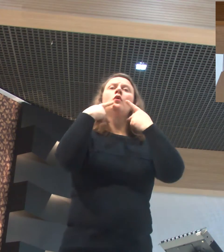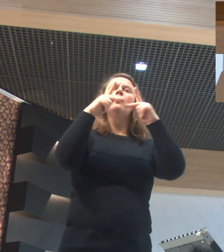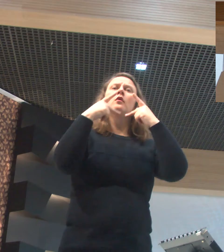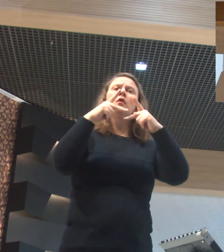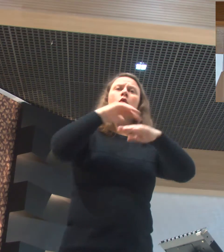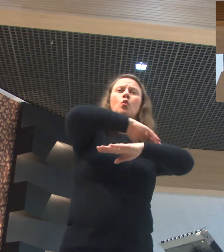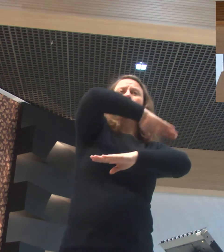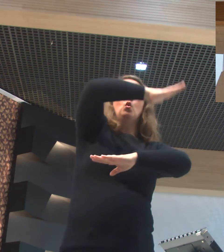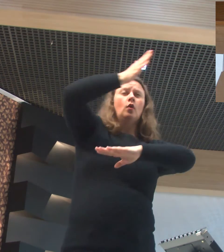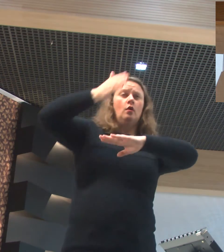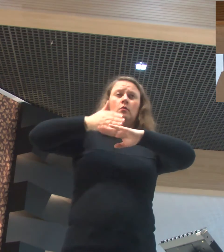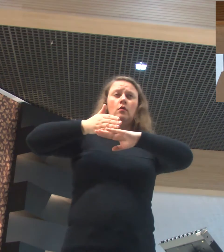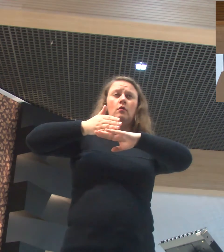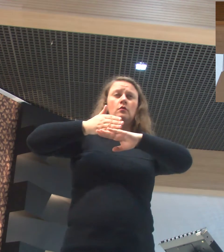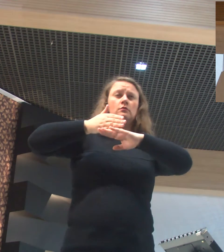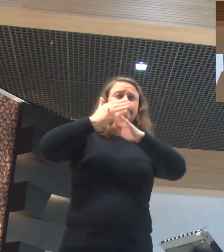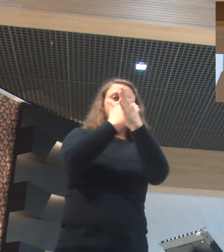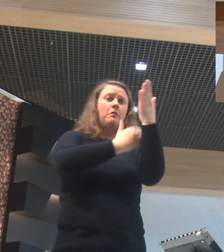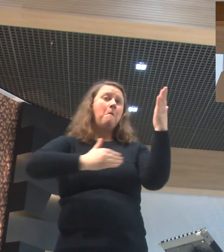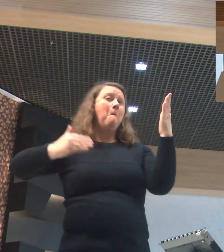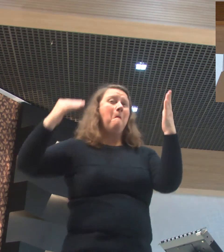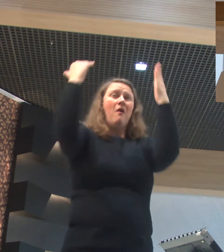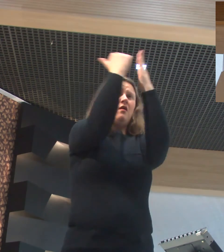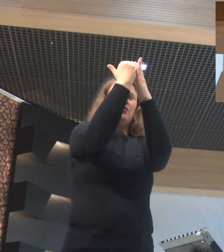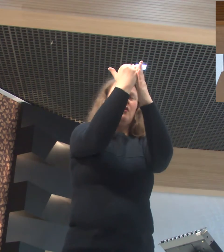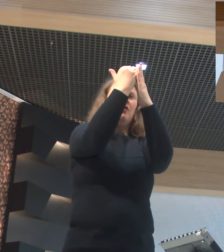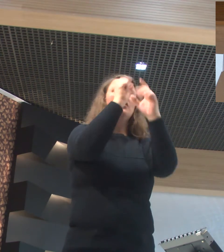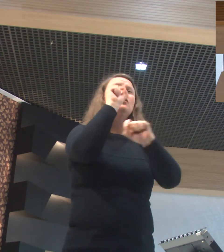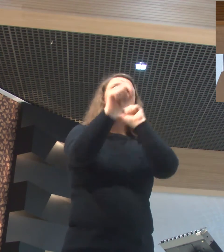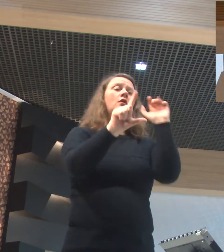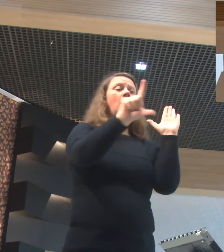são mais altos do que a lei mosaica.